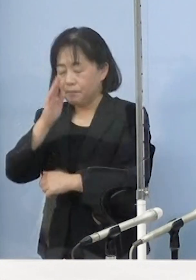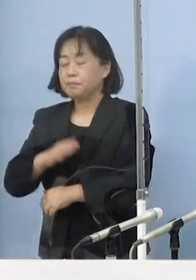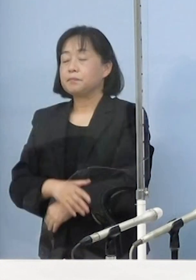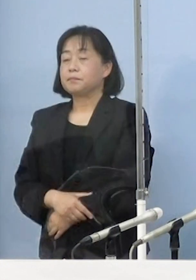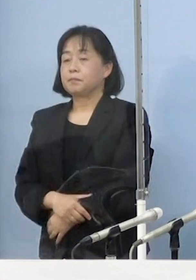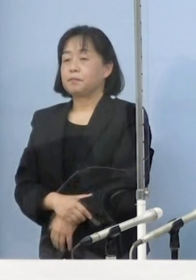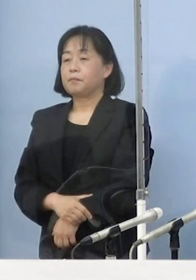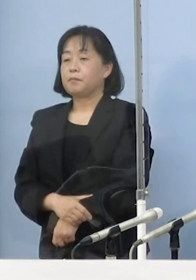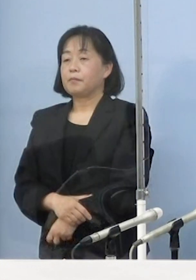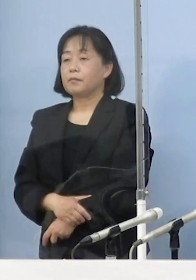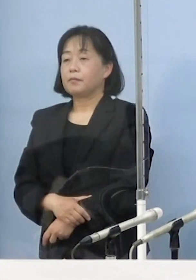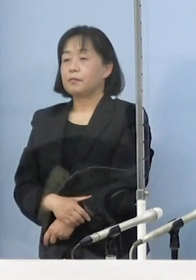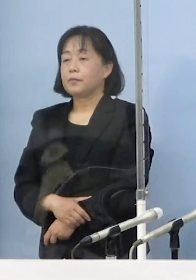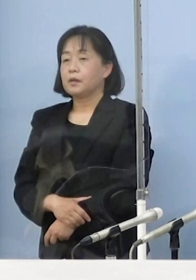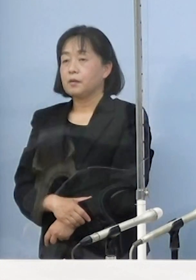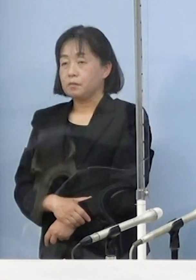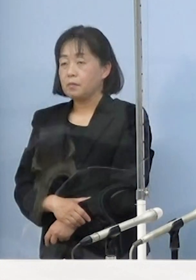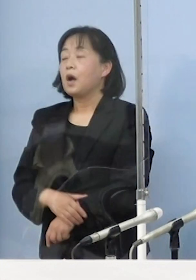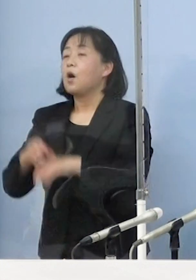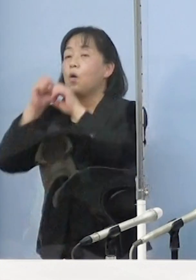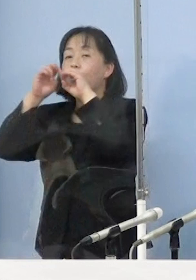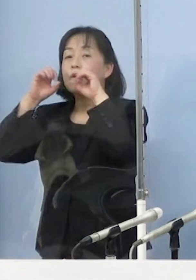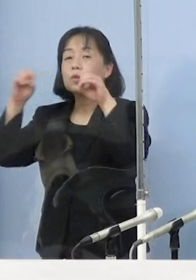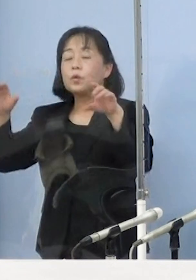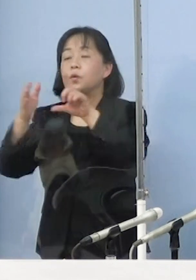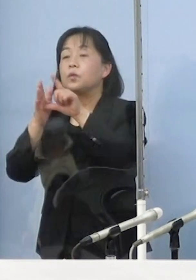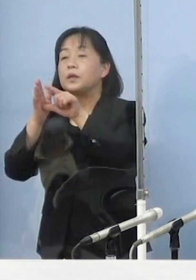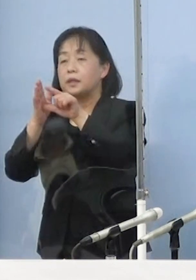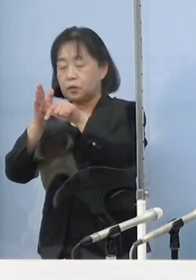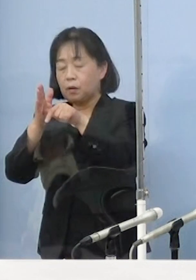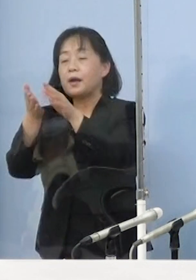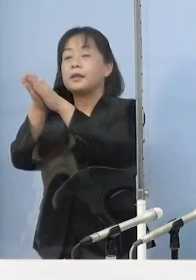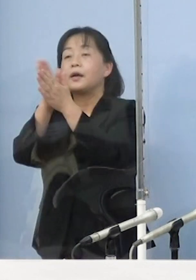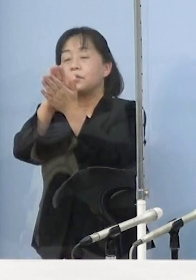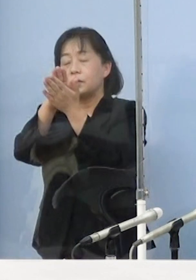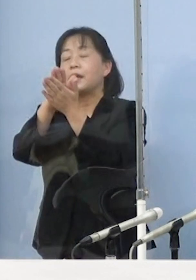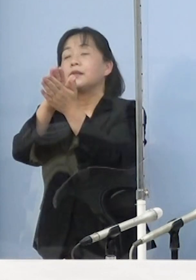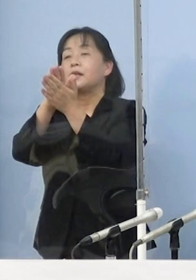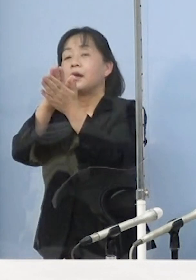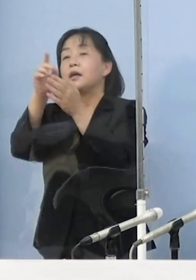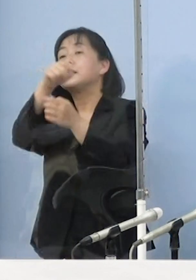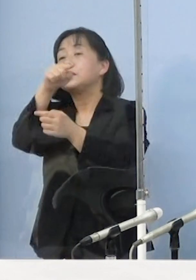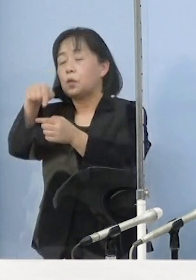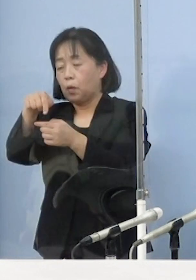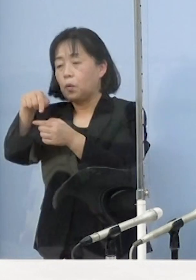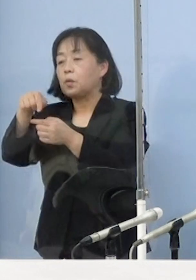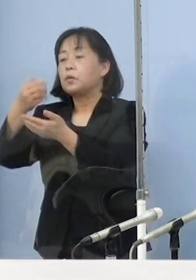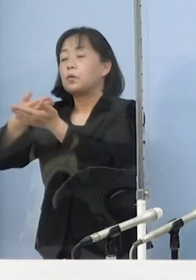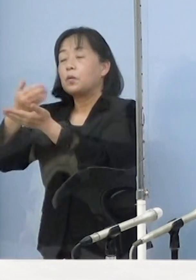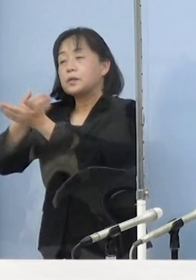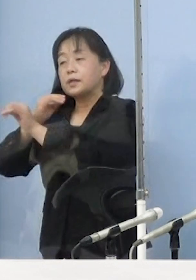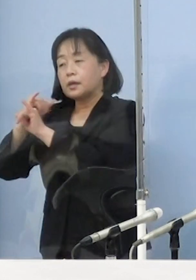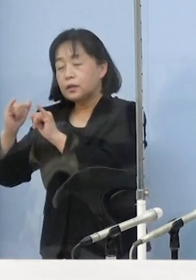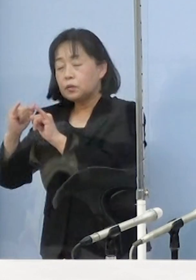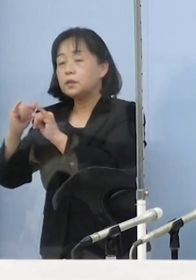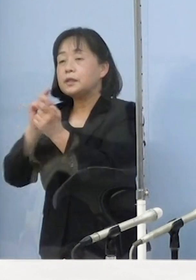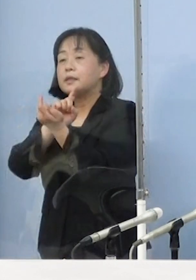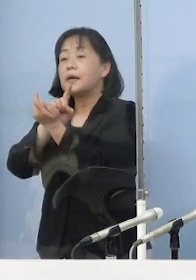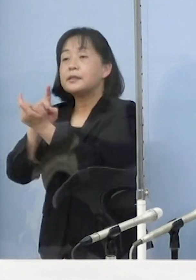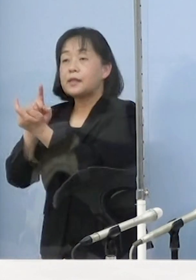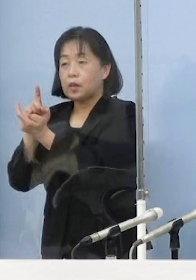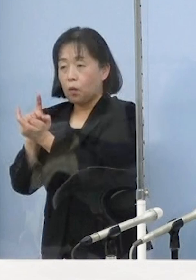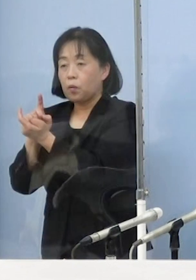。また報道に際しましては、お亡くなりになられた方およびご遺族の方々に対